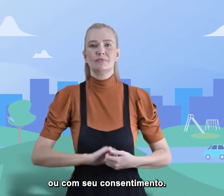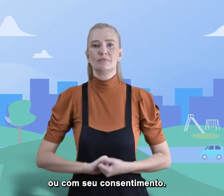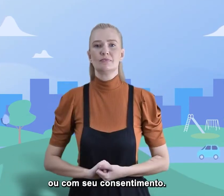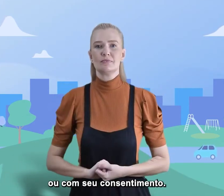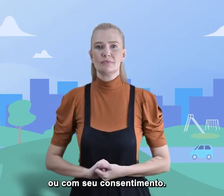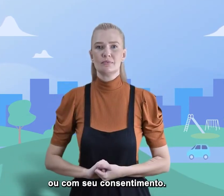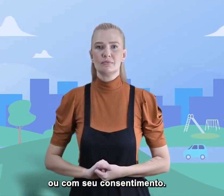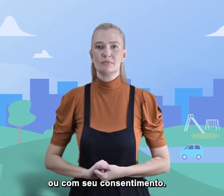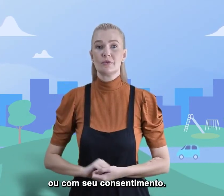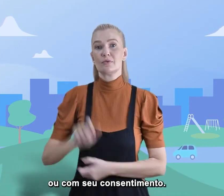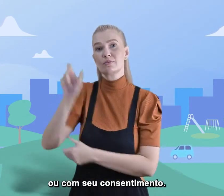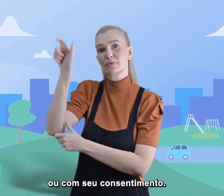consentimento.